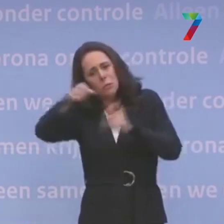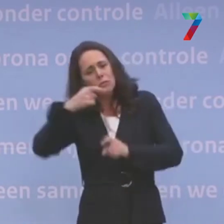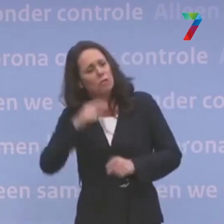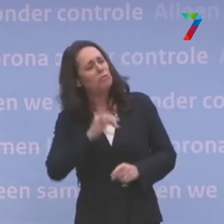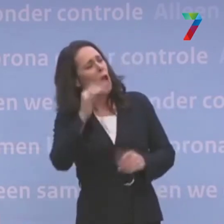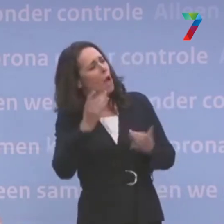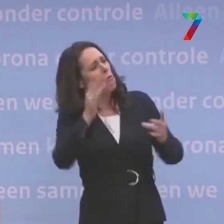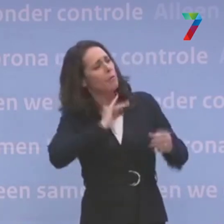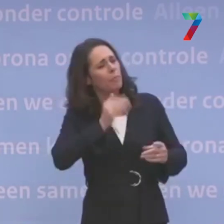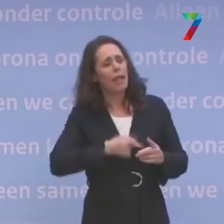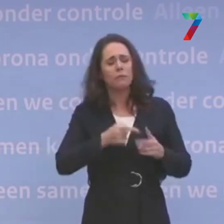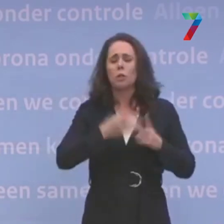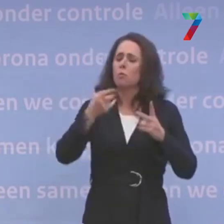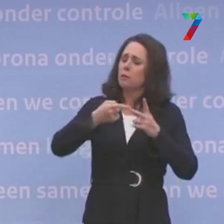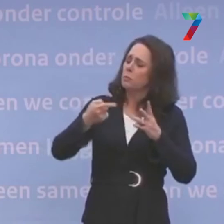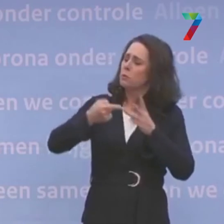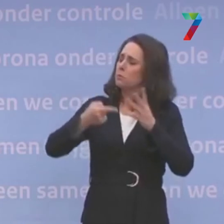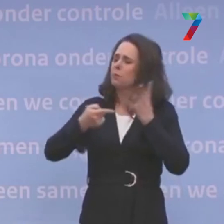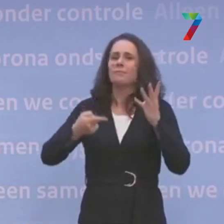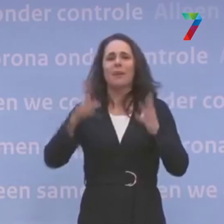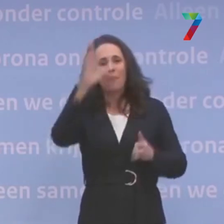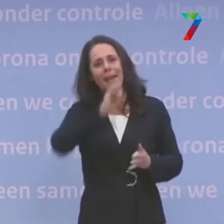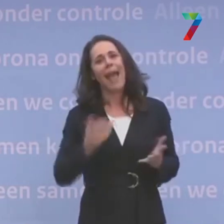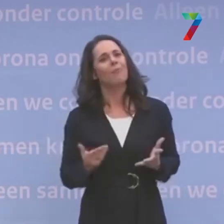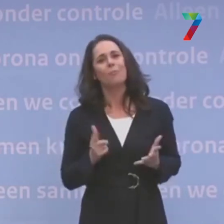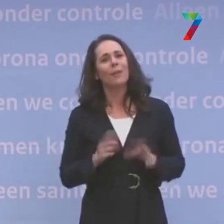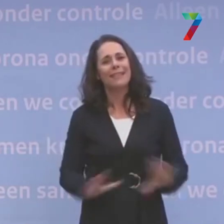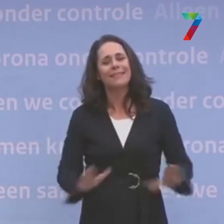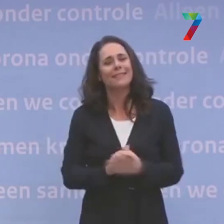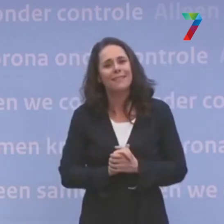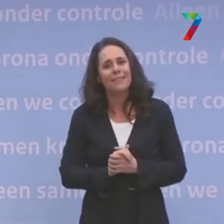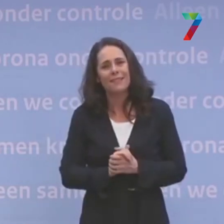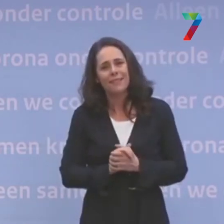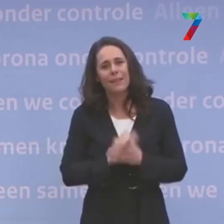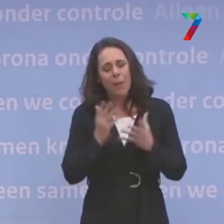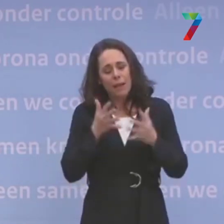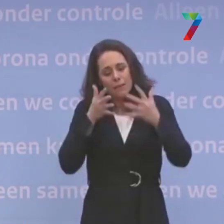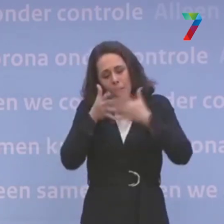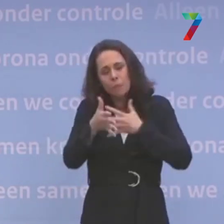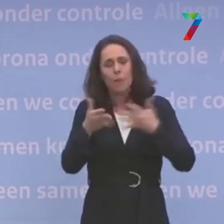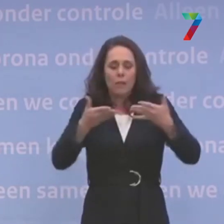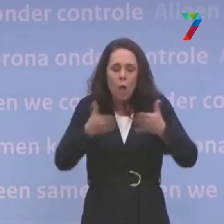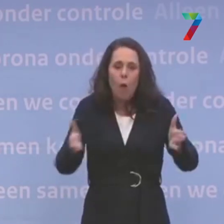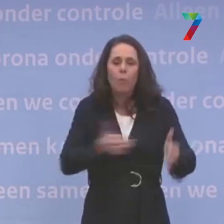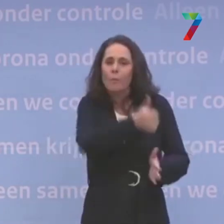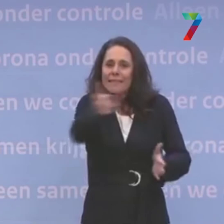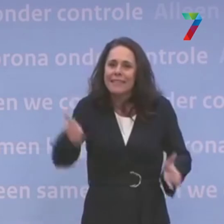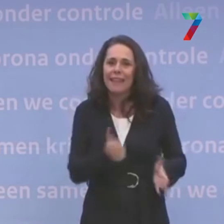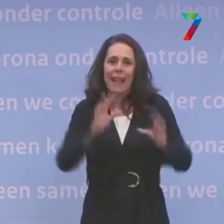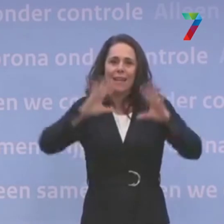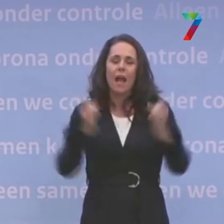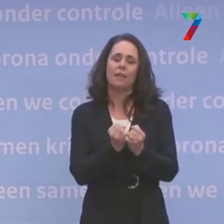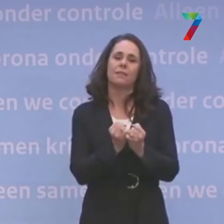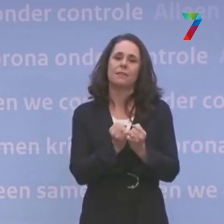het met de privacy? Ja, hoe zit het met dit of met dat? Dat snap ik. Want dat is allemaal nog niet af. Maar we doen het natuurlijk heel transparant en open met alles en iedereen. Zoals we